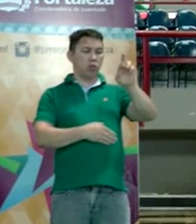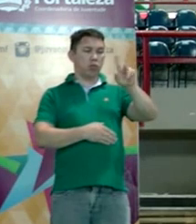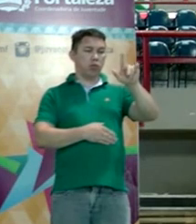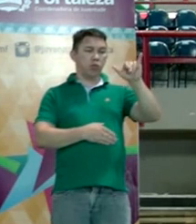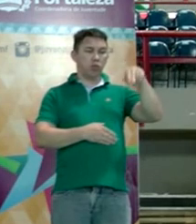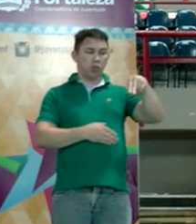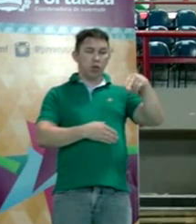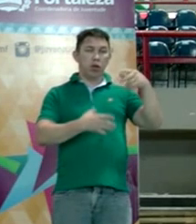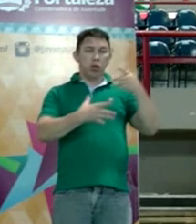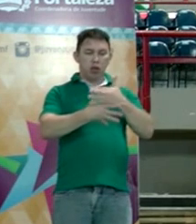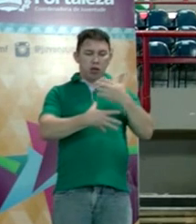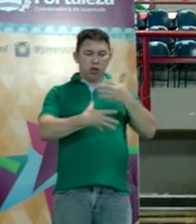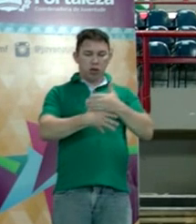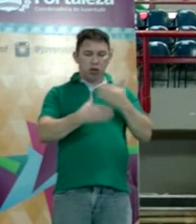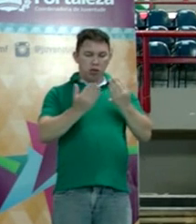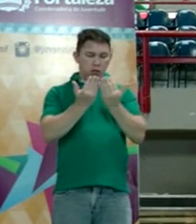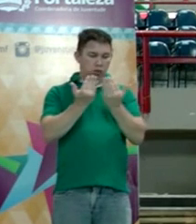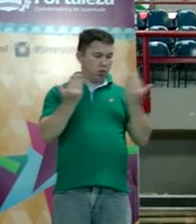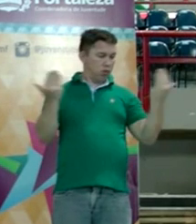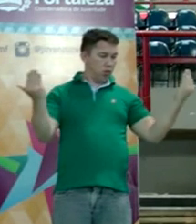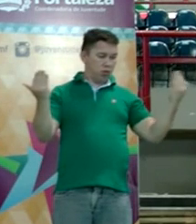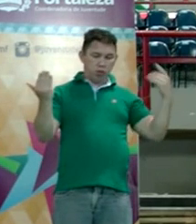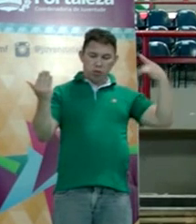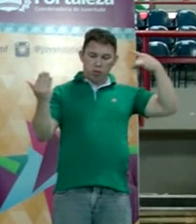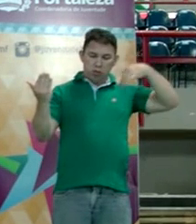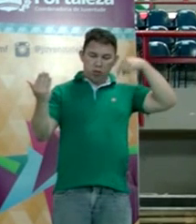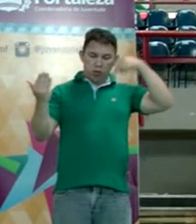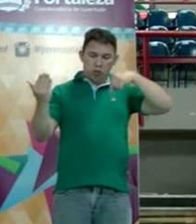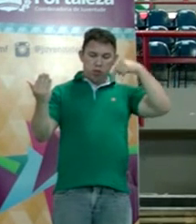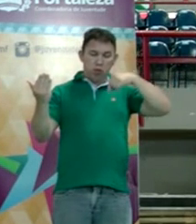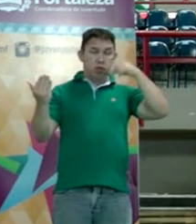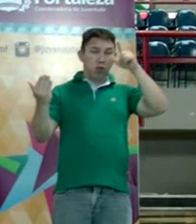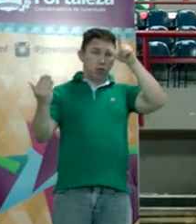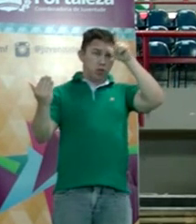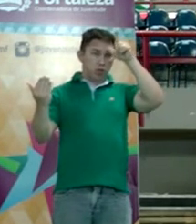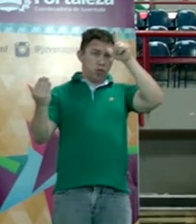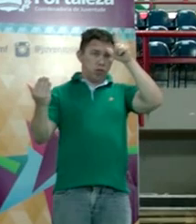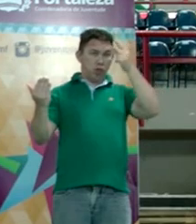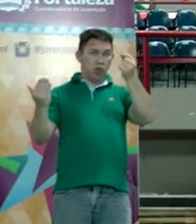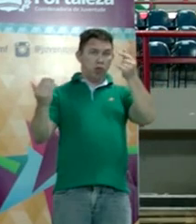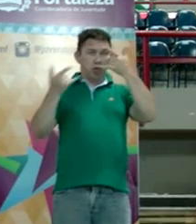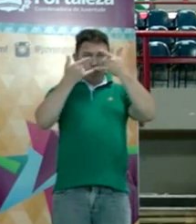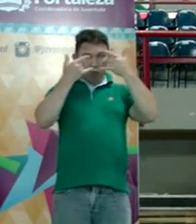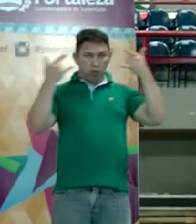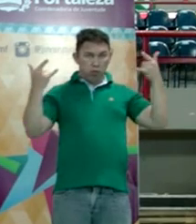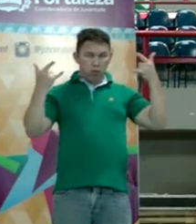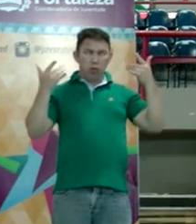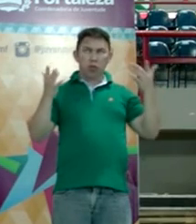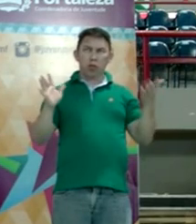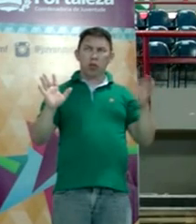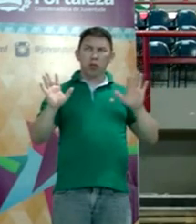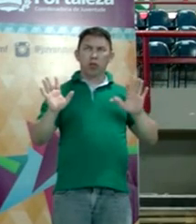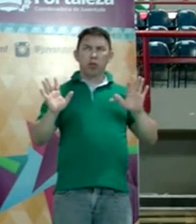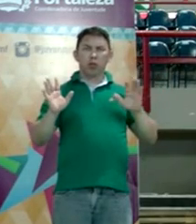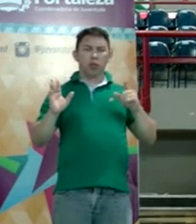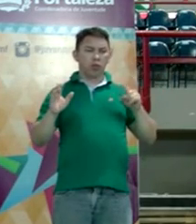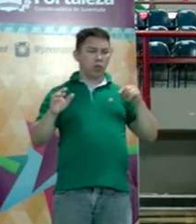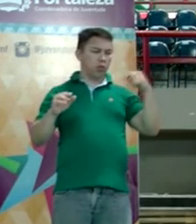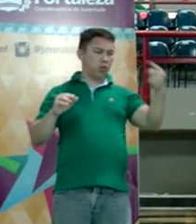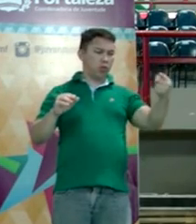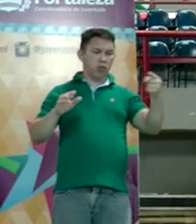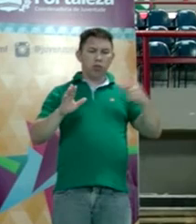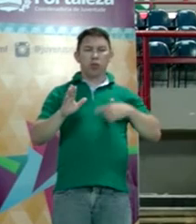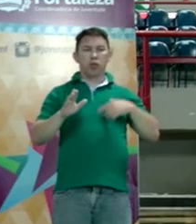um pedaço da cidade e deixou lá dentro só os alemães capitalistas. Mas, professor, esse povo não podia ir para a